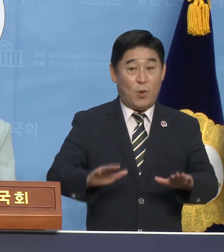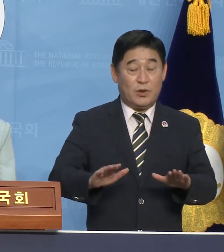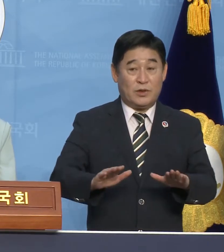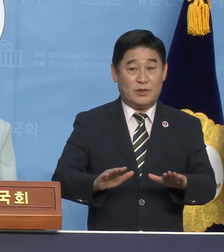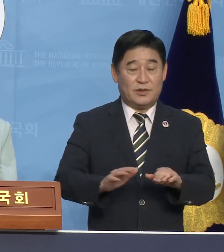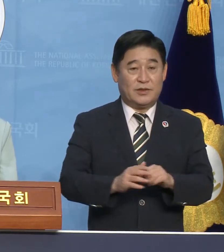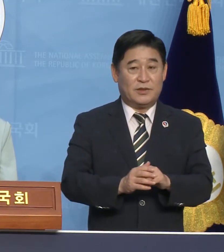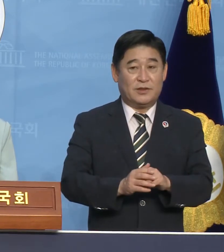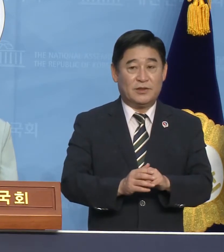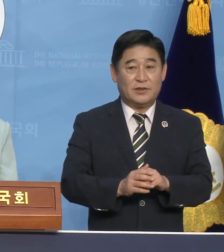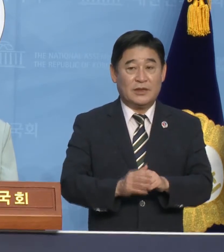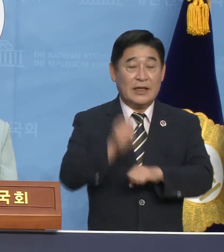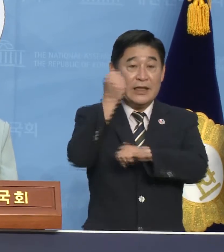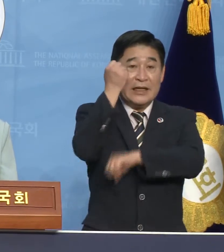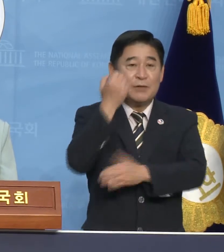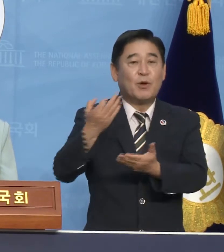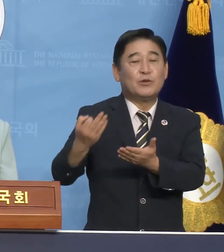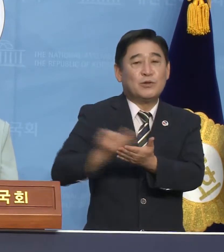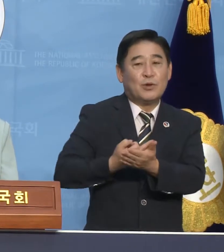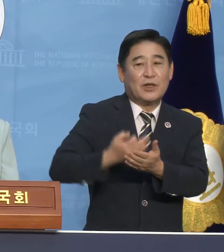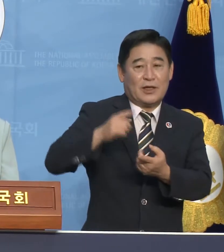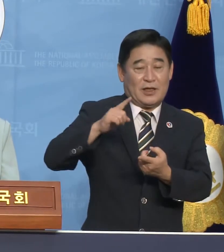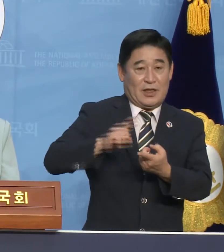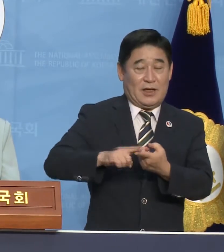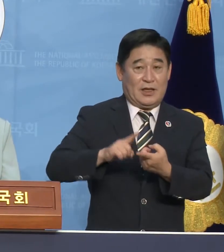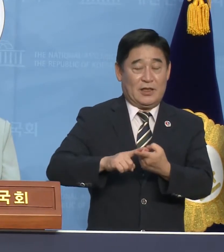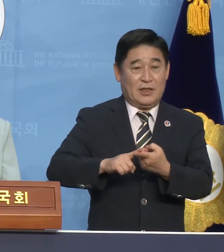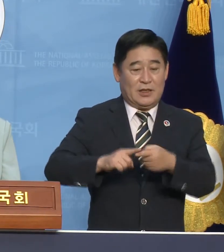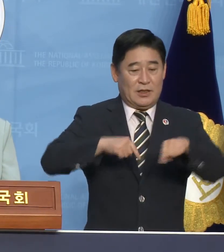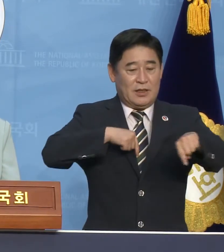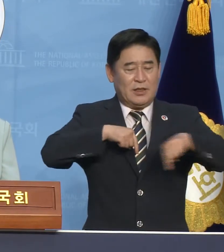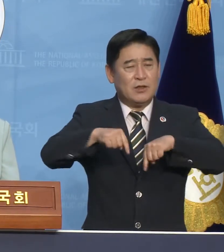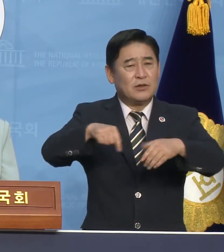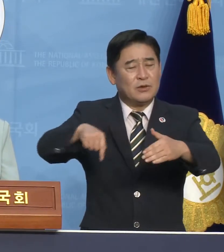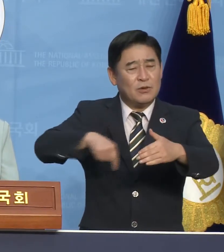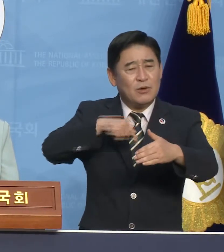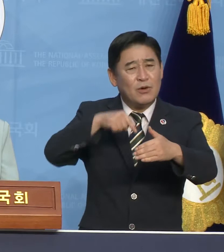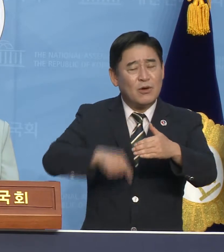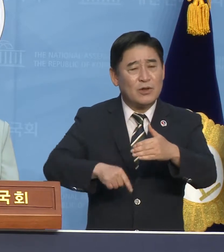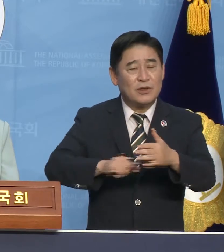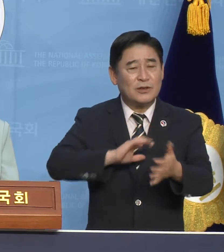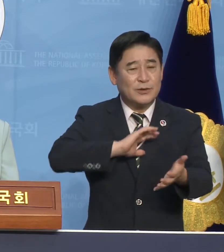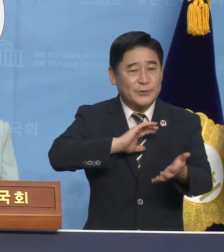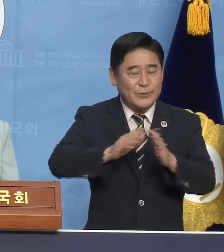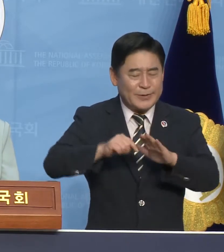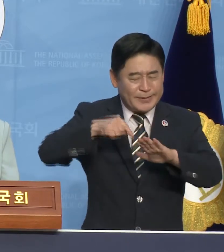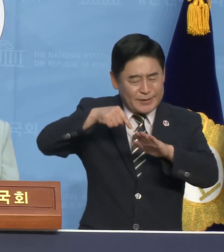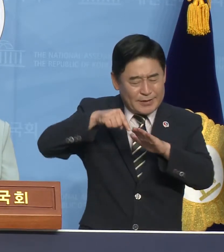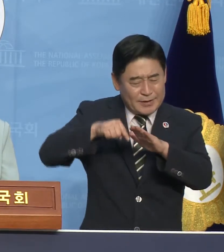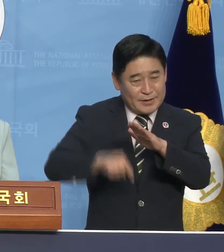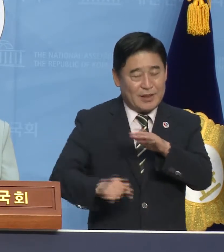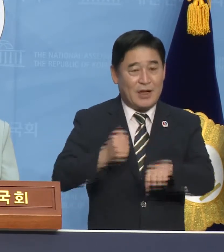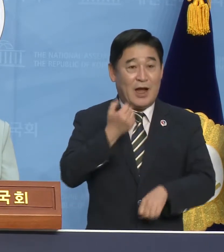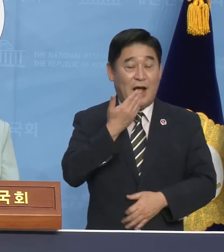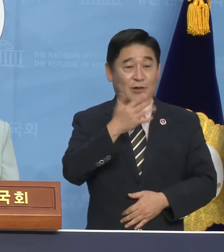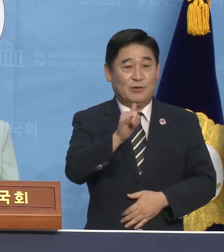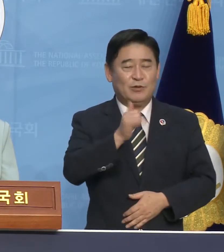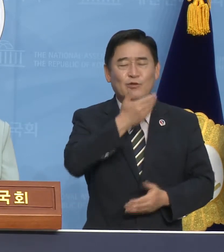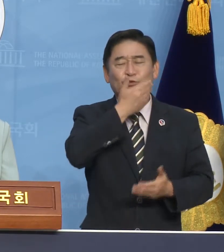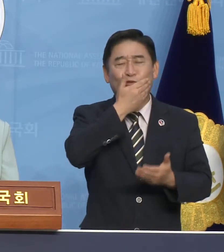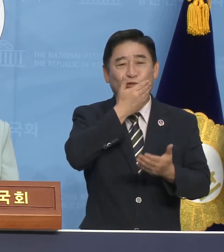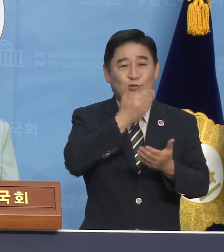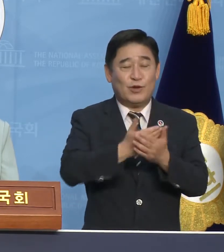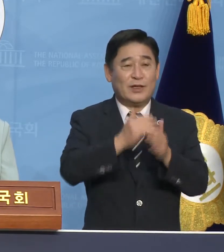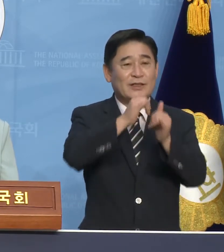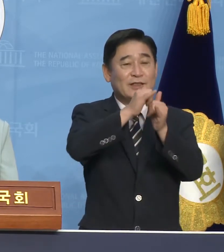이 자리는 기본소득에 대한 정치권 내의 논의를 더욱더 심도 깊게 가져갈 수 있는